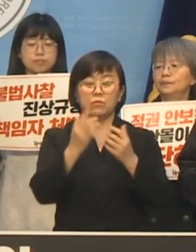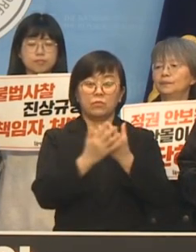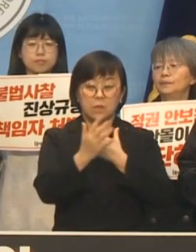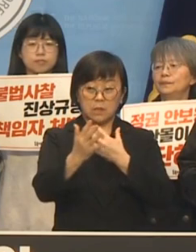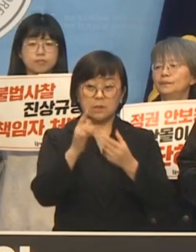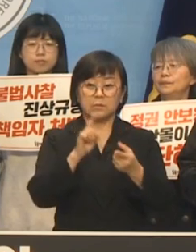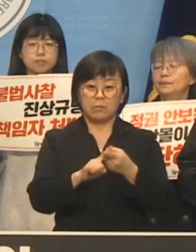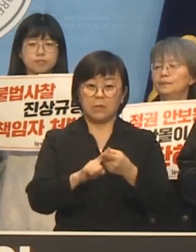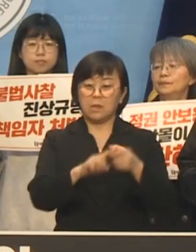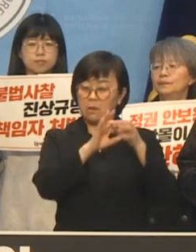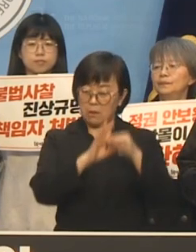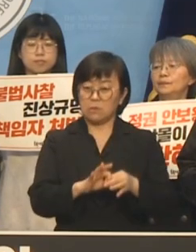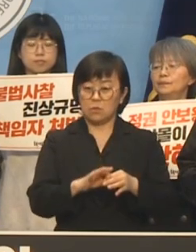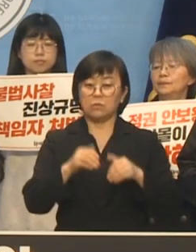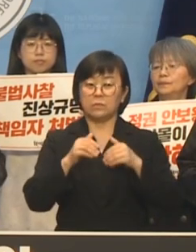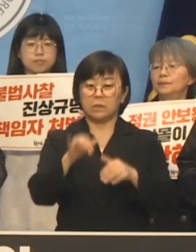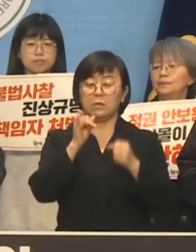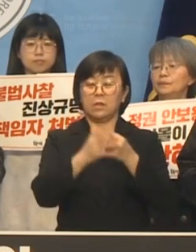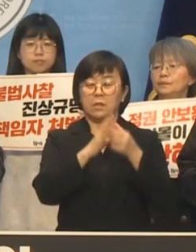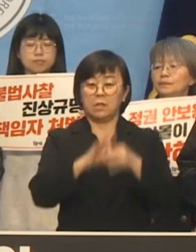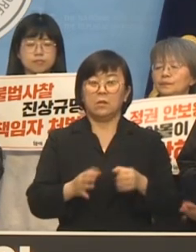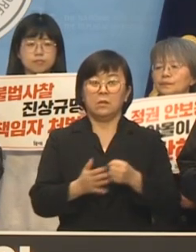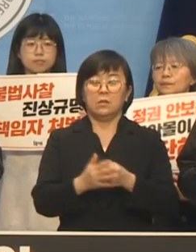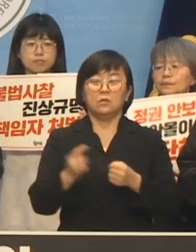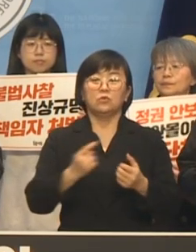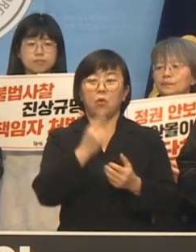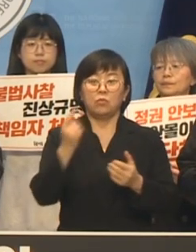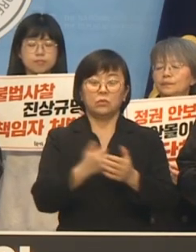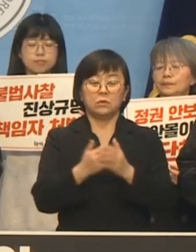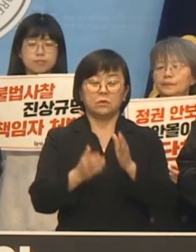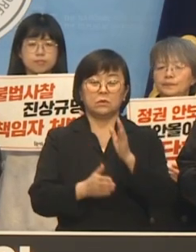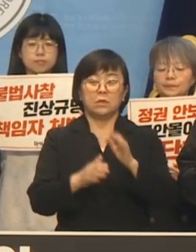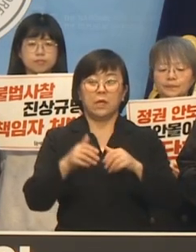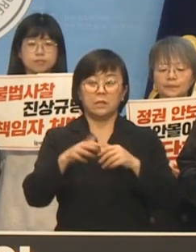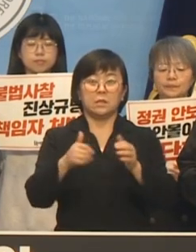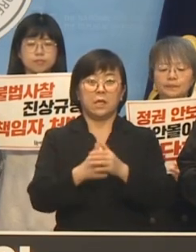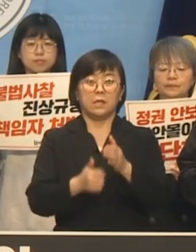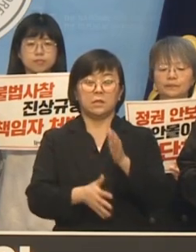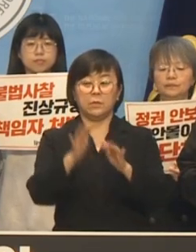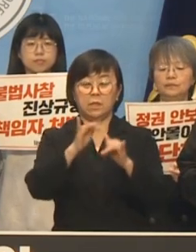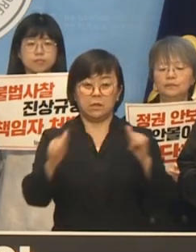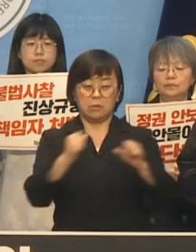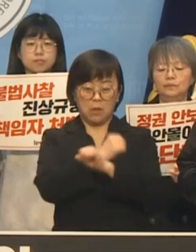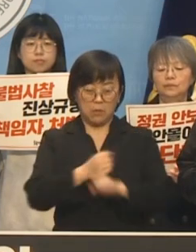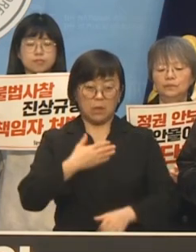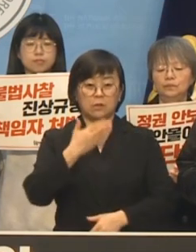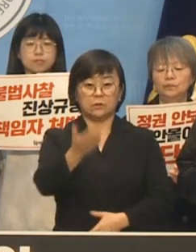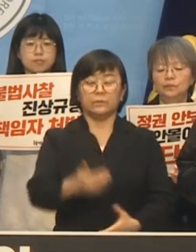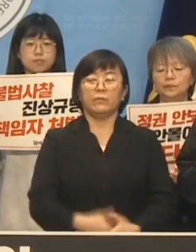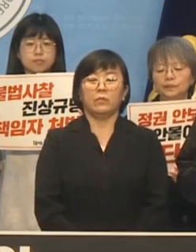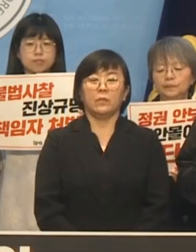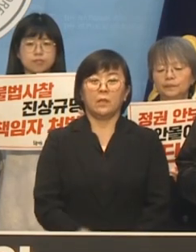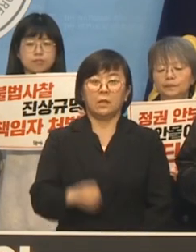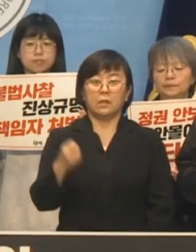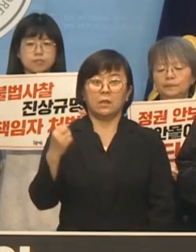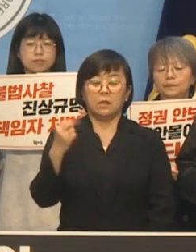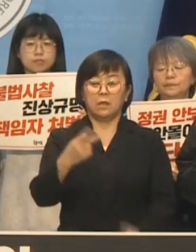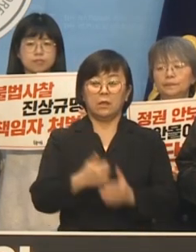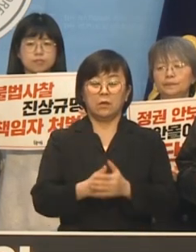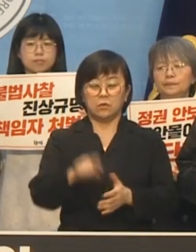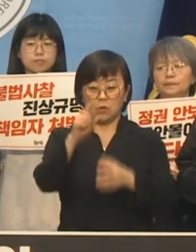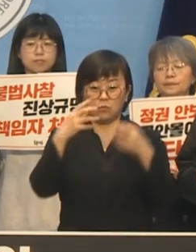대행진을 지속적으로 진행할 것이고 이 촛불 대행진을 통해서 우리 시민들에게 이 사실을 광범위하게 알려나갈 것입니다. 그리고